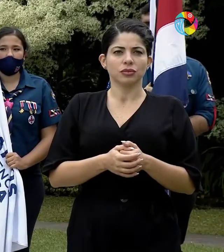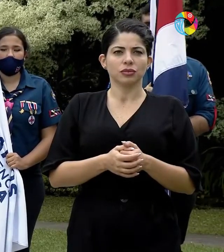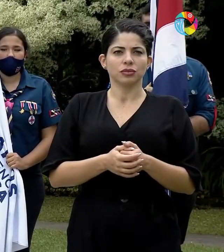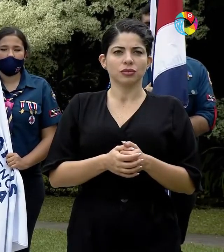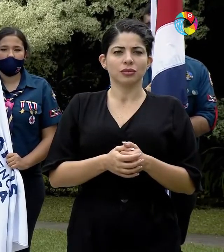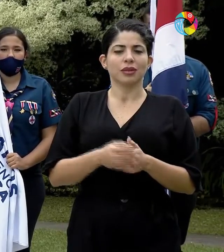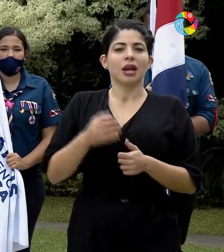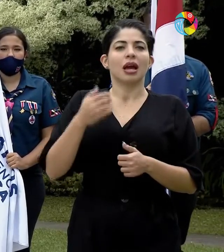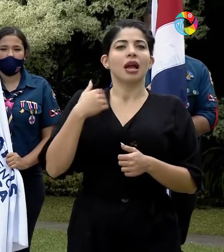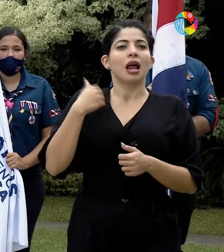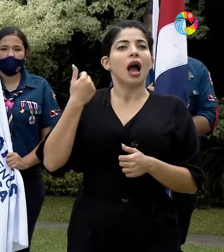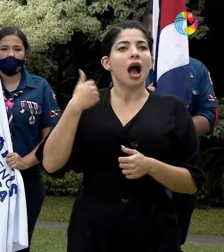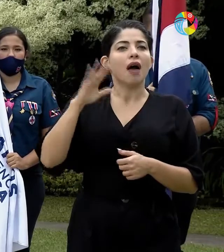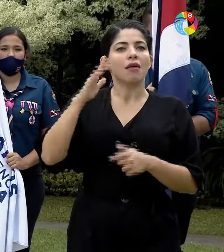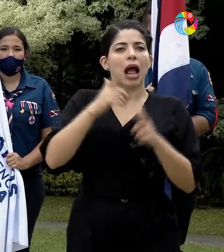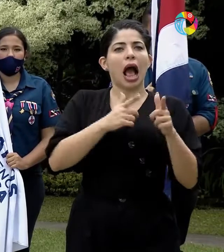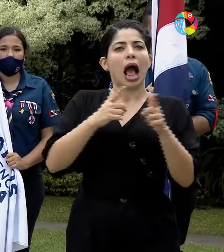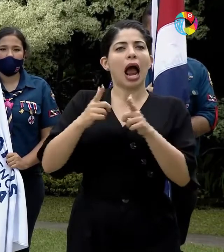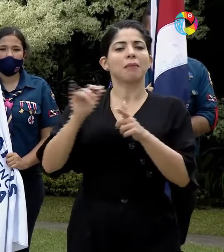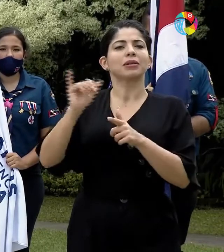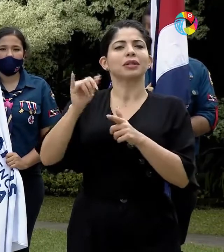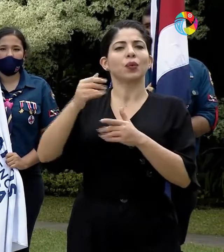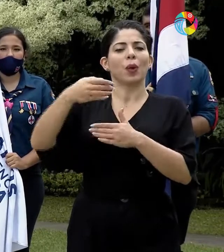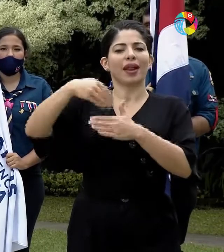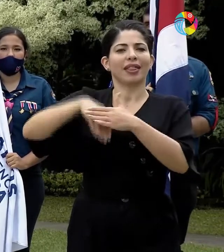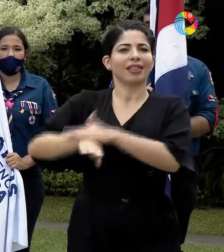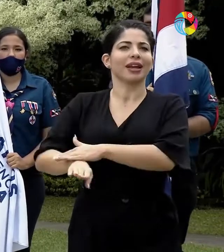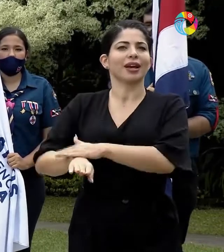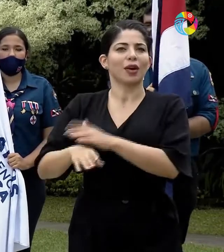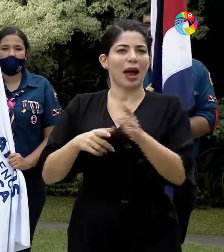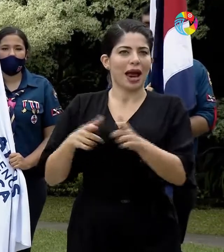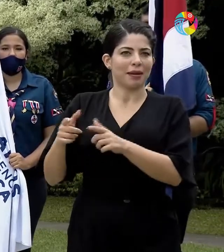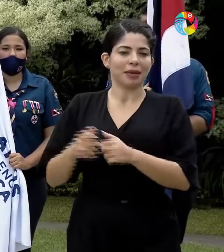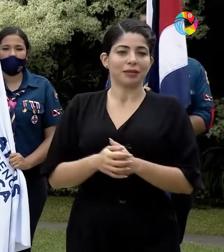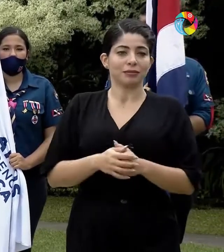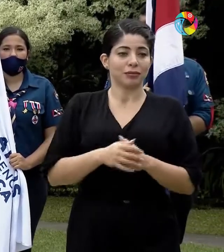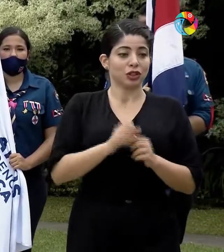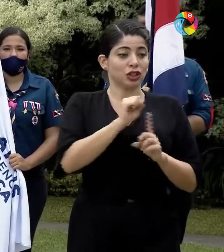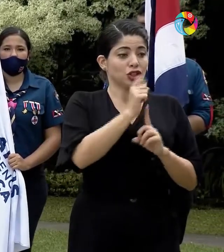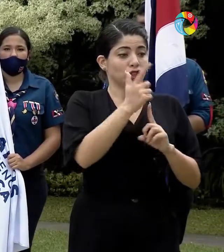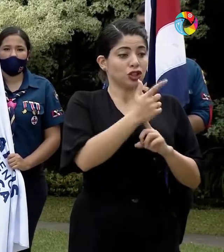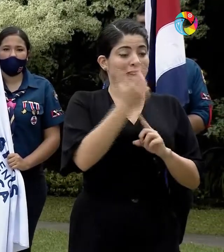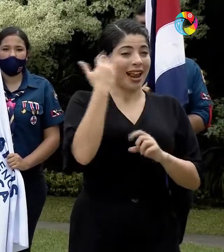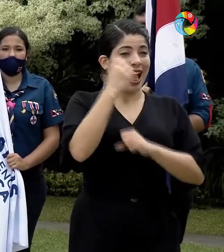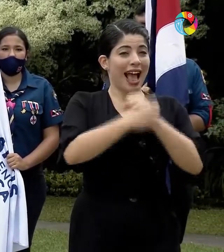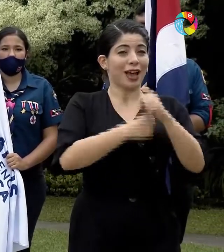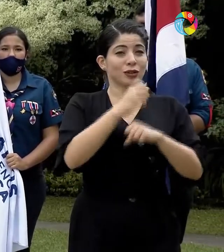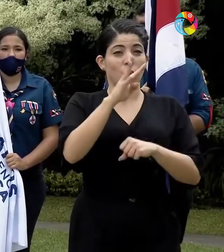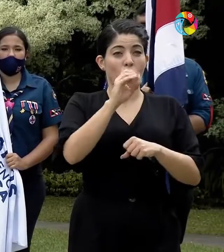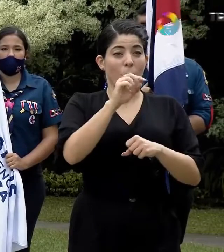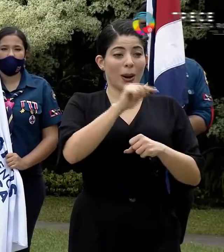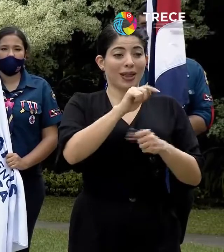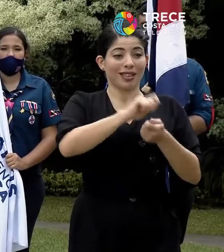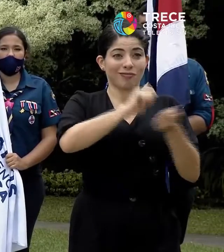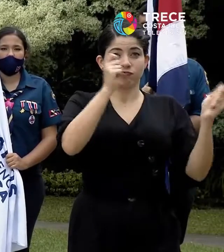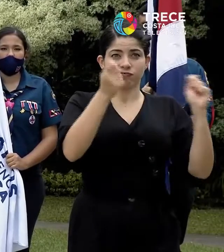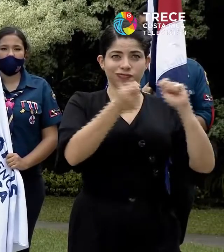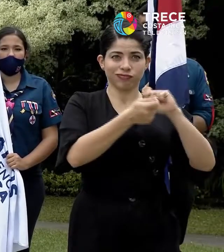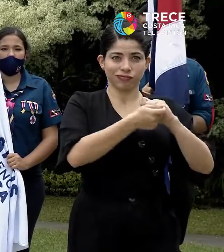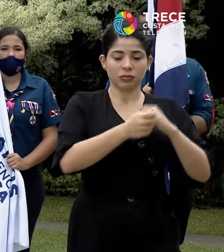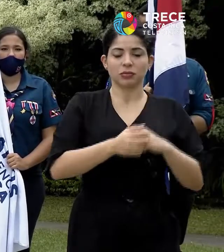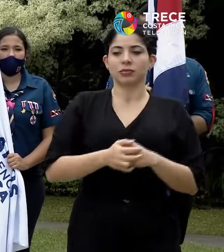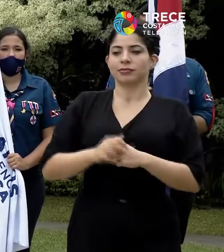el haber enterrado las armas, la reforma social de los años 40, la